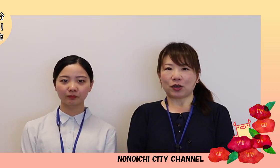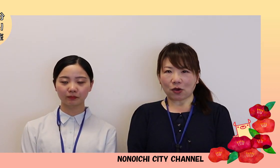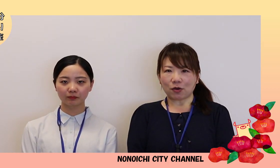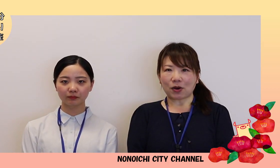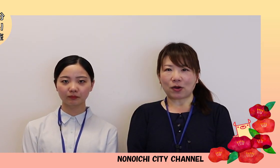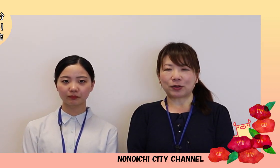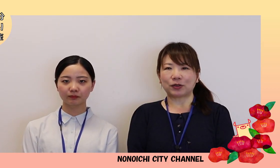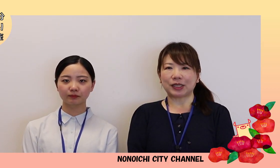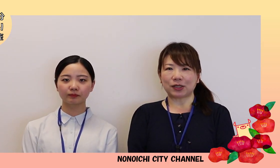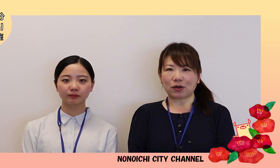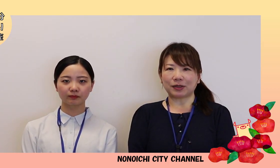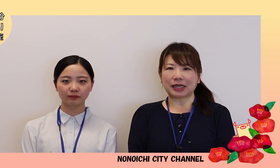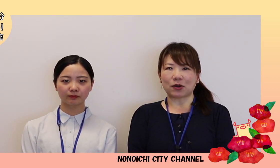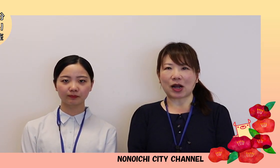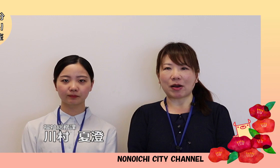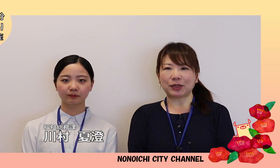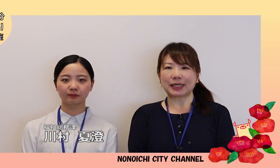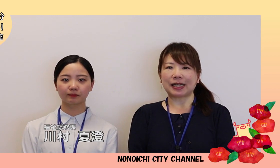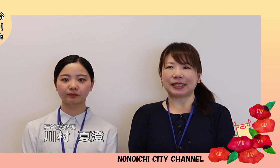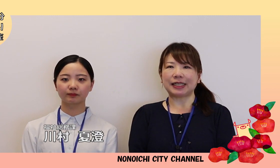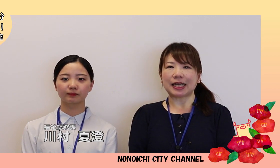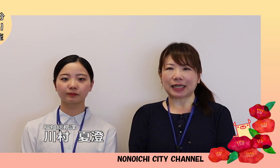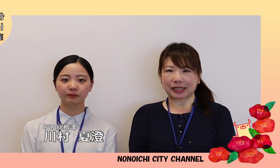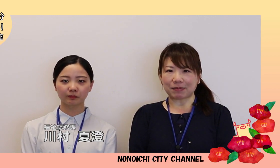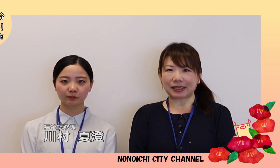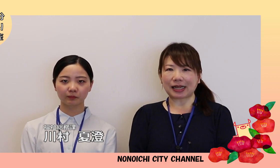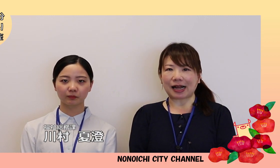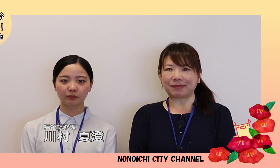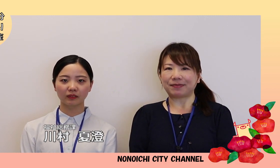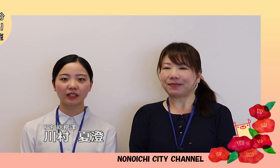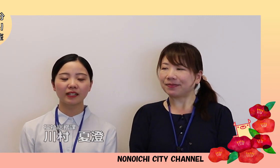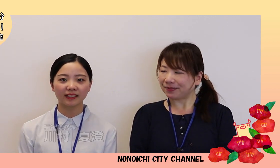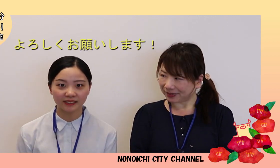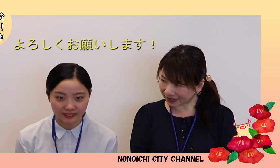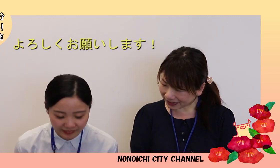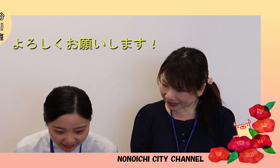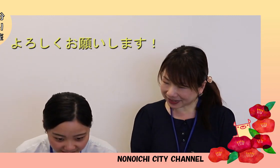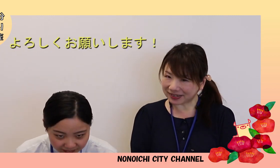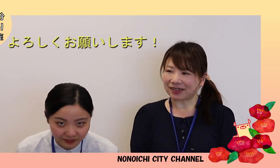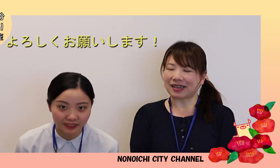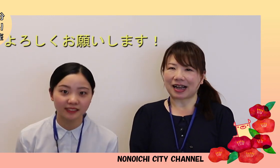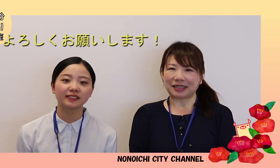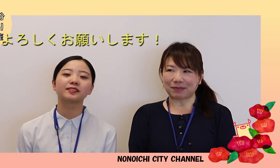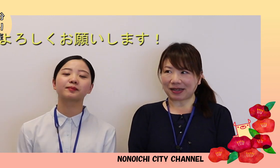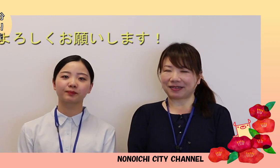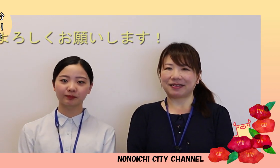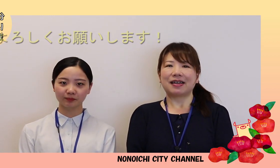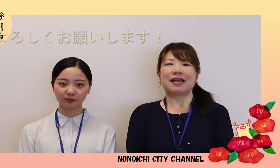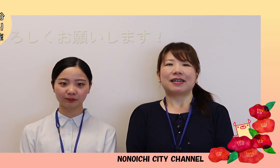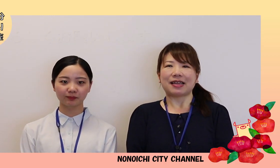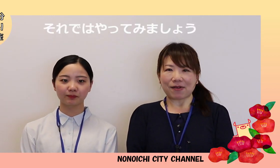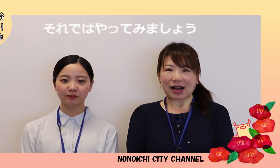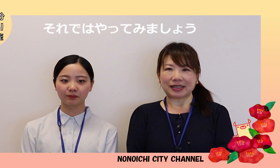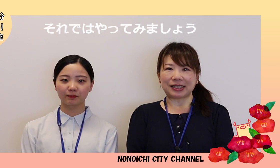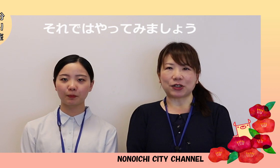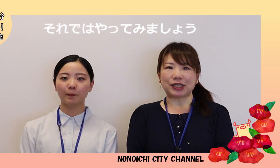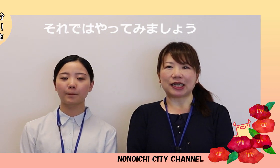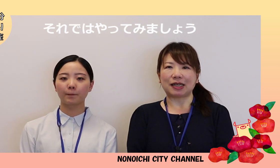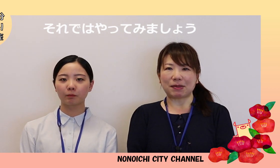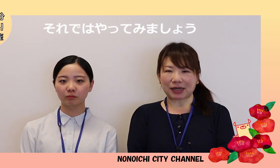今日も福祉総務課の川村さんに来ていただきました。 よろしくお願いします。 お願いします。では一緒にやってみましょ